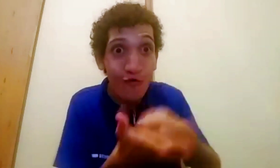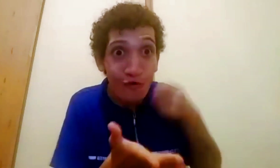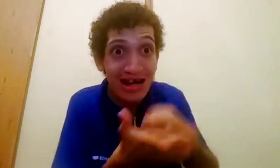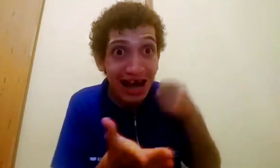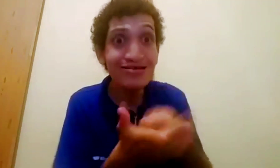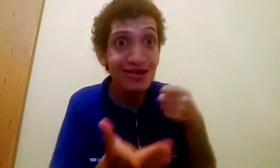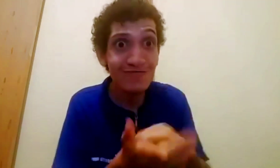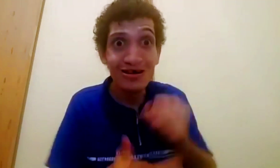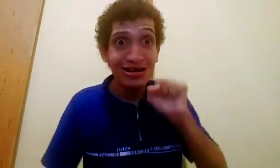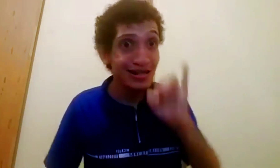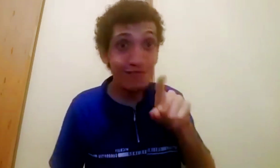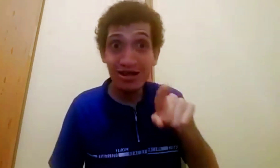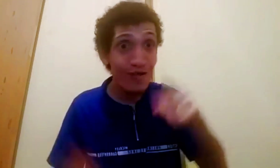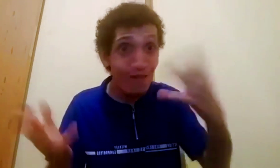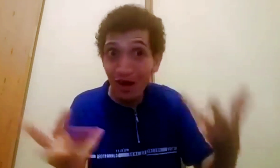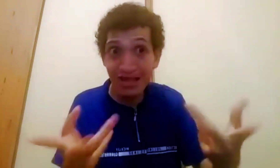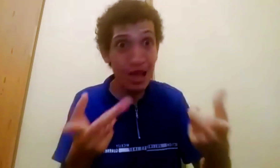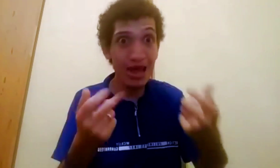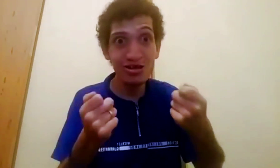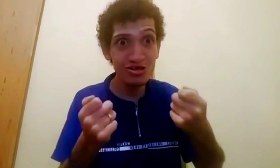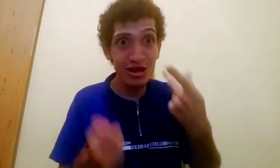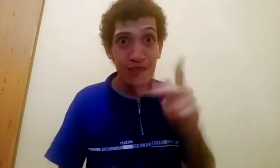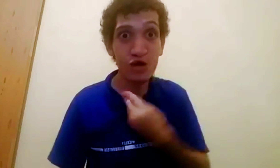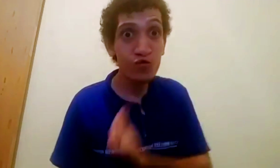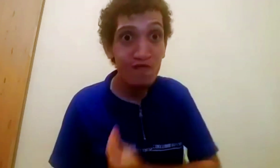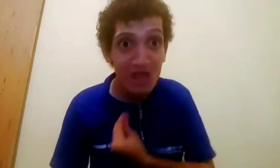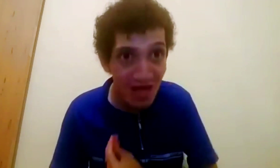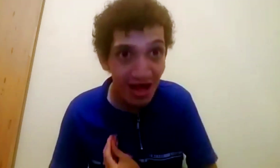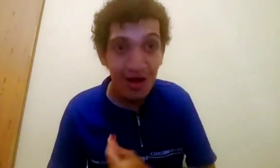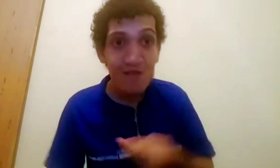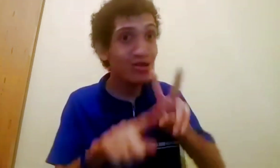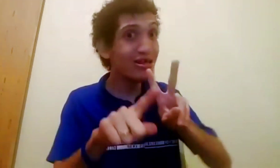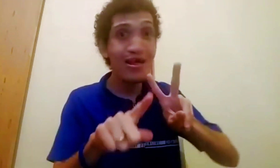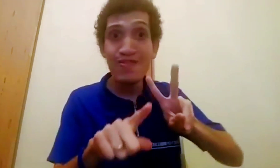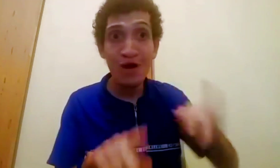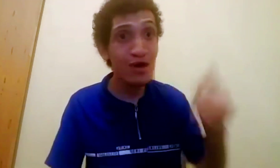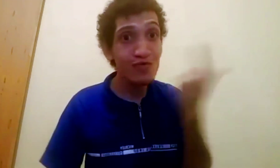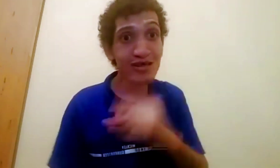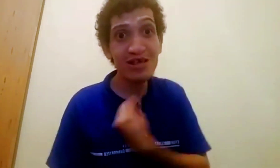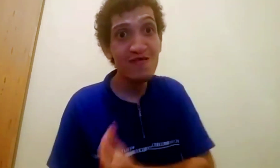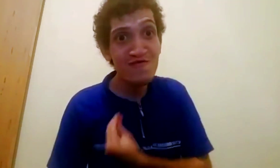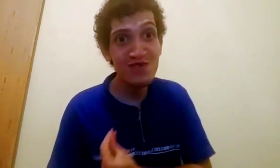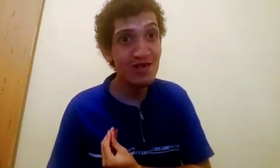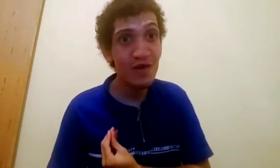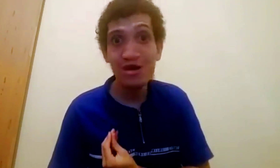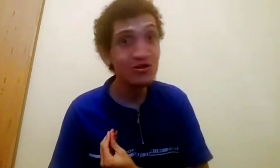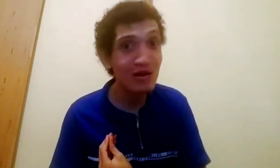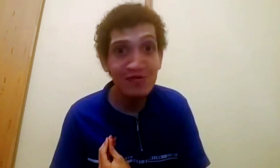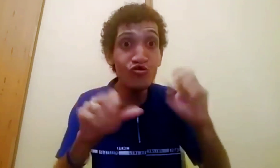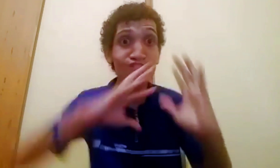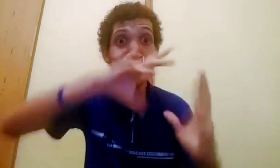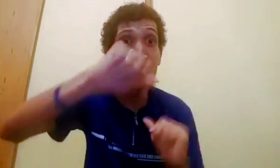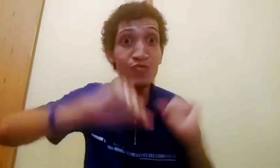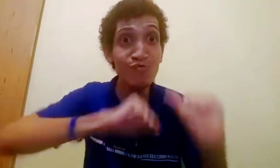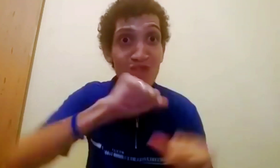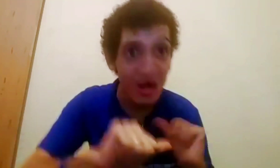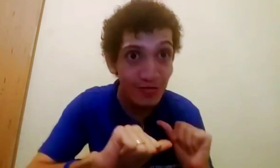obrigação. Se você não for excelente na sua vida, você não vai conseguir viver, não vai sobreviver. E o mundo tá mudando,